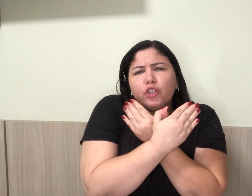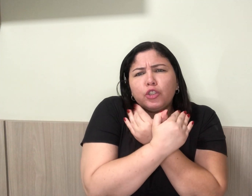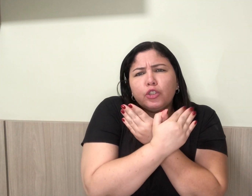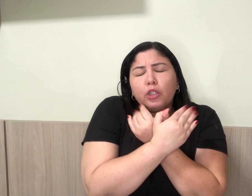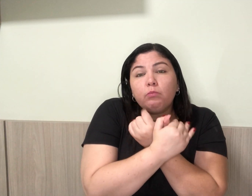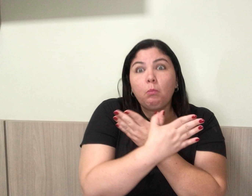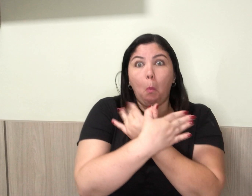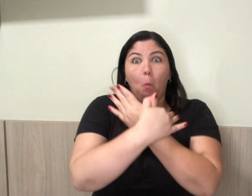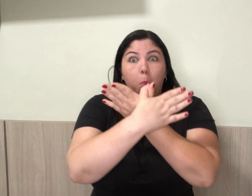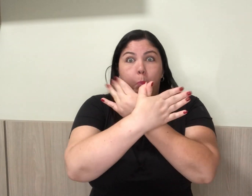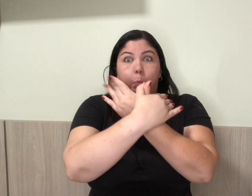borboletinha,